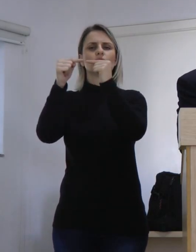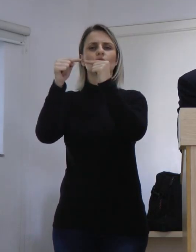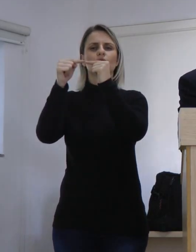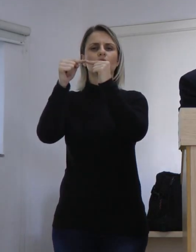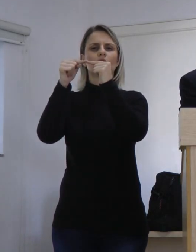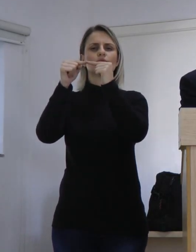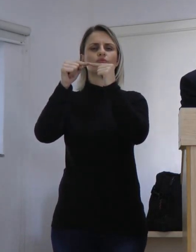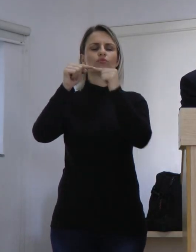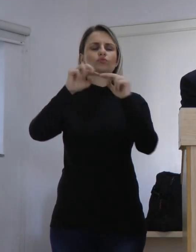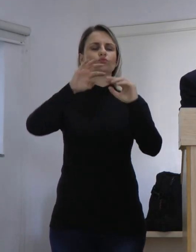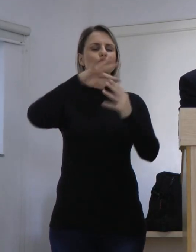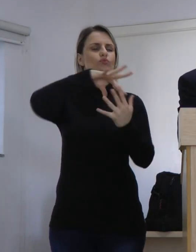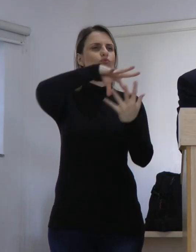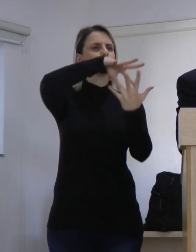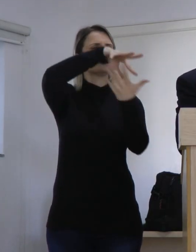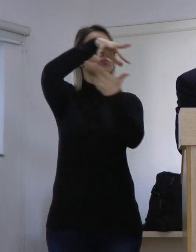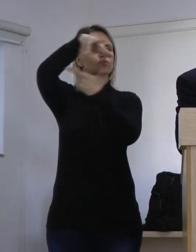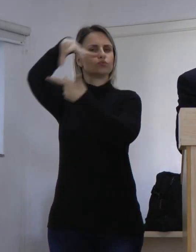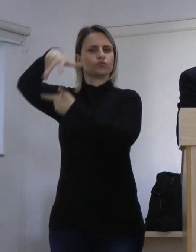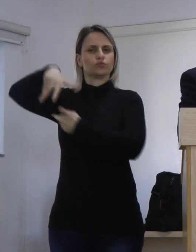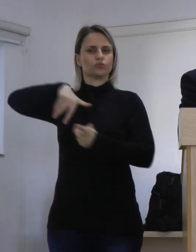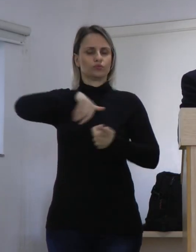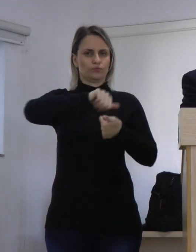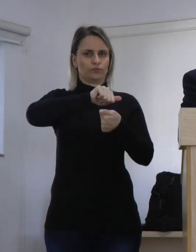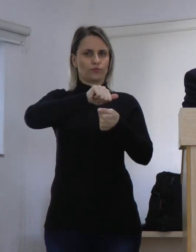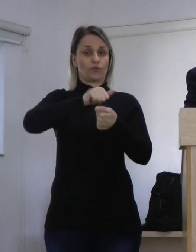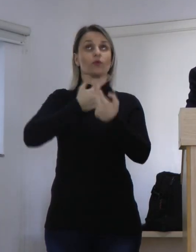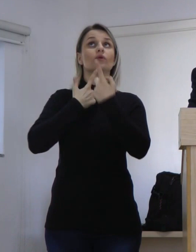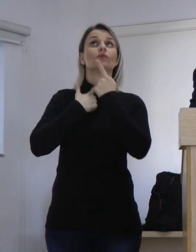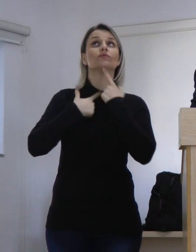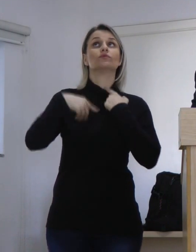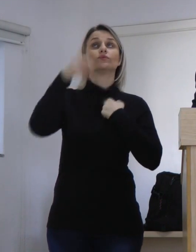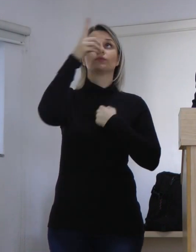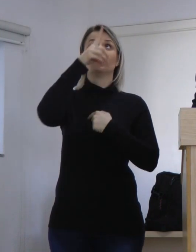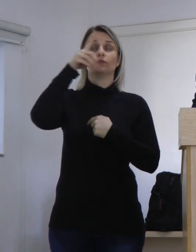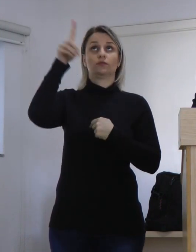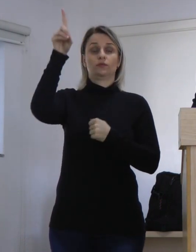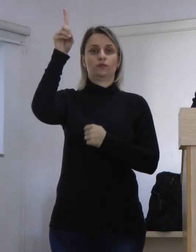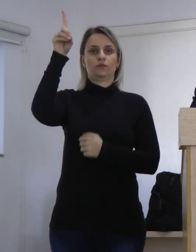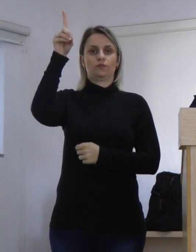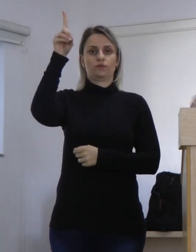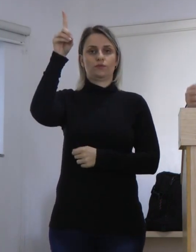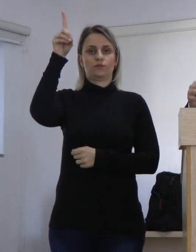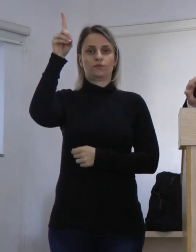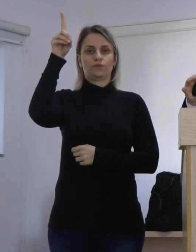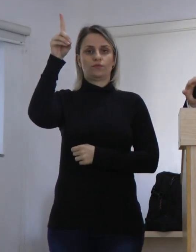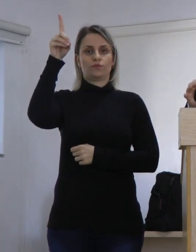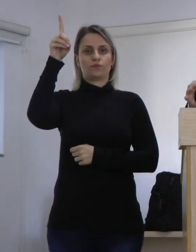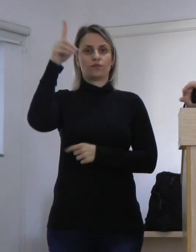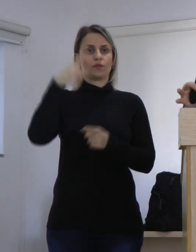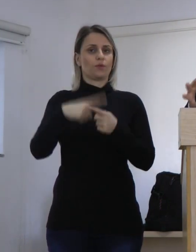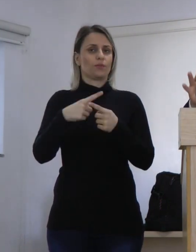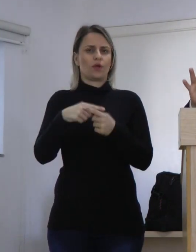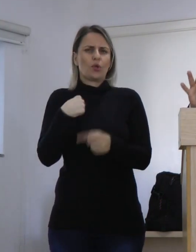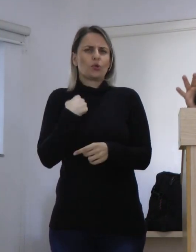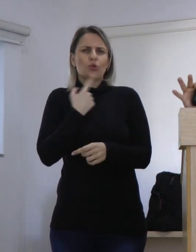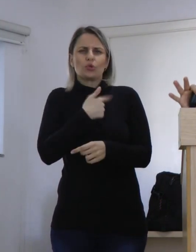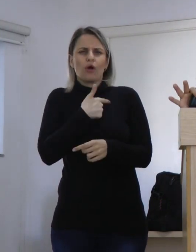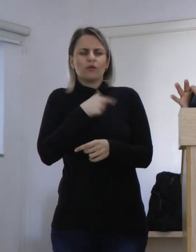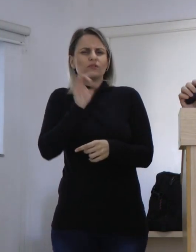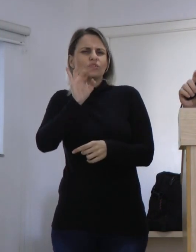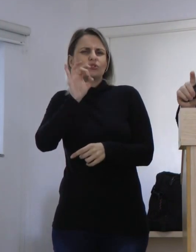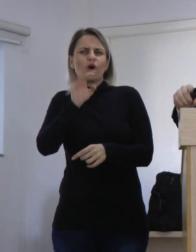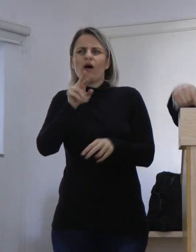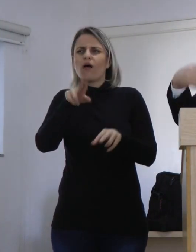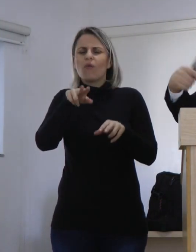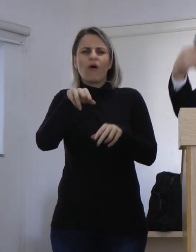De Deus, do qual são ou serão ministros, não é? Nós ainda somos uns operários muito